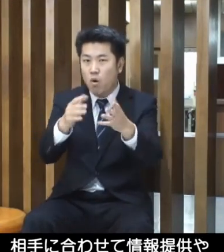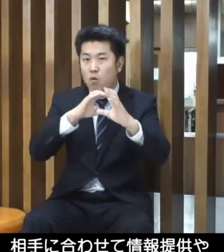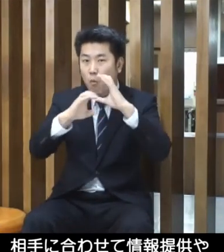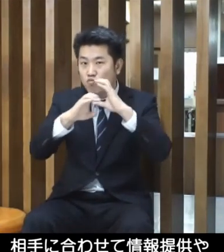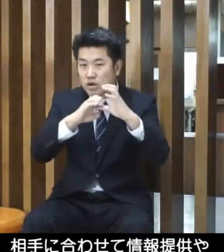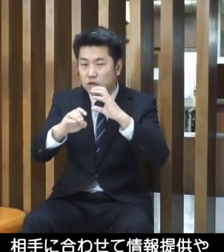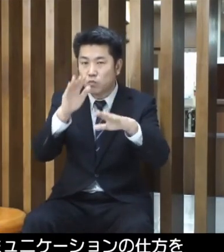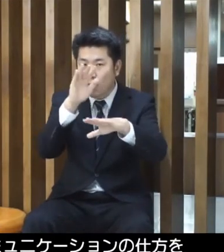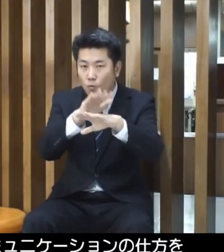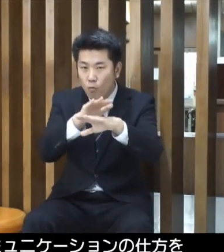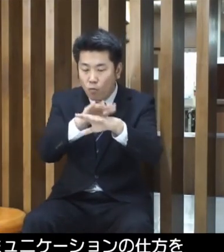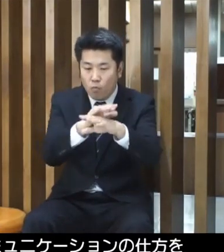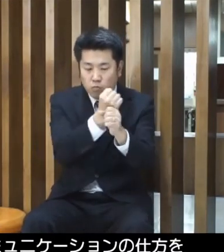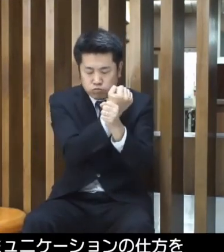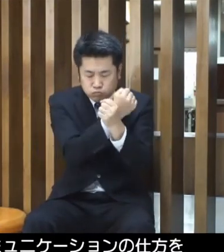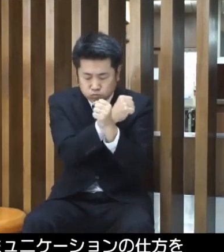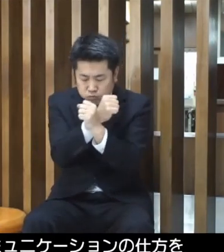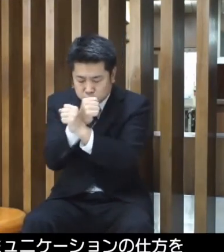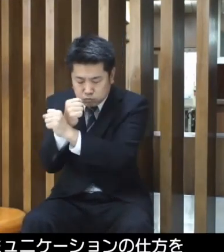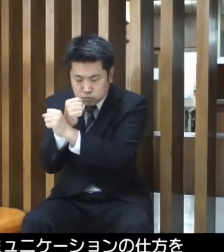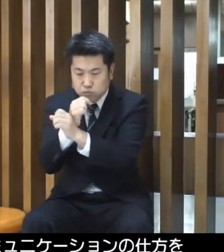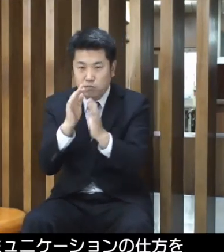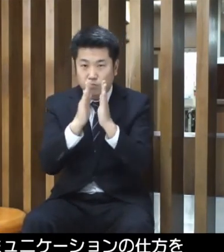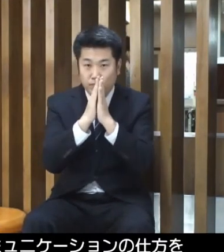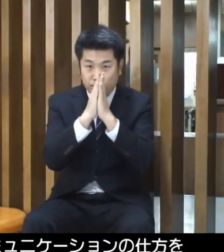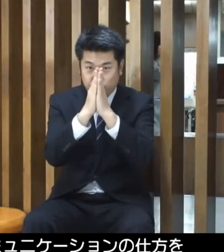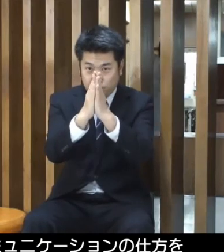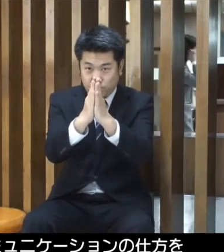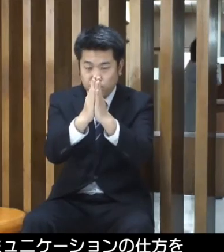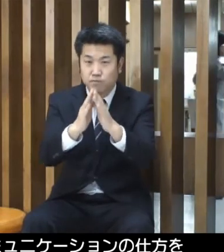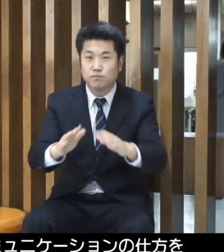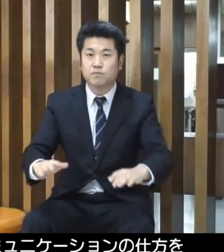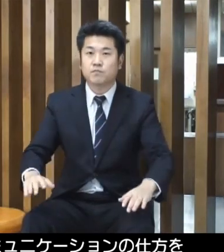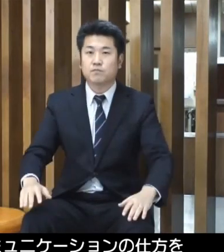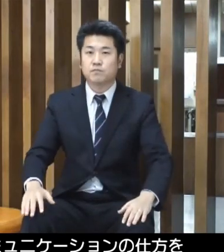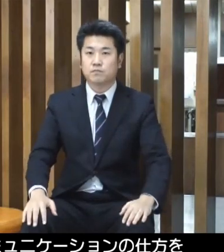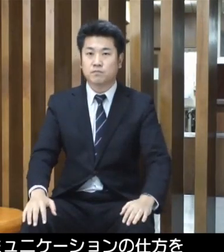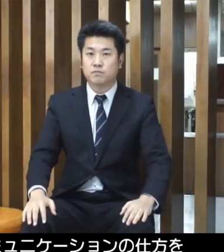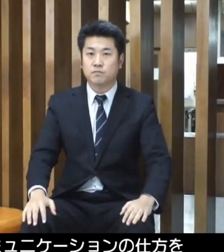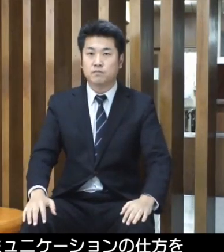供やコミュニケーションの仕方を工夫していただけるようお願いします。